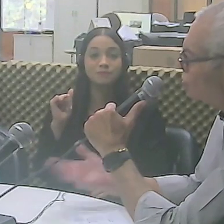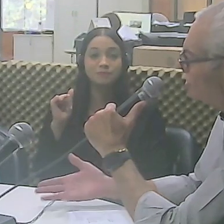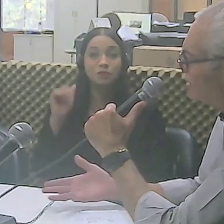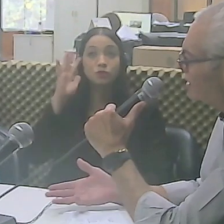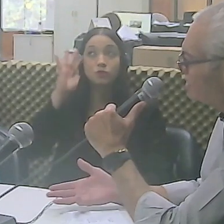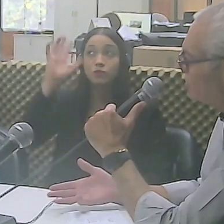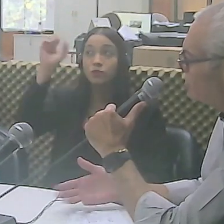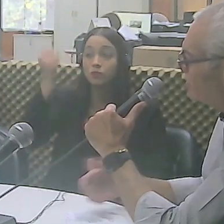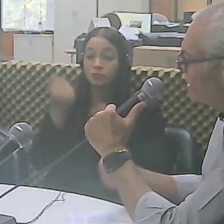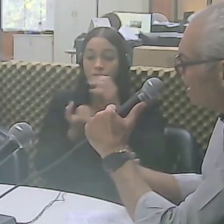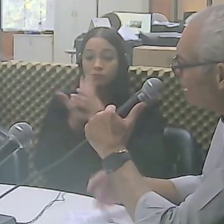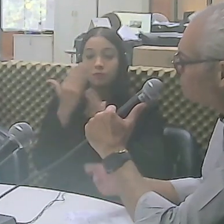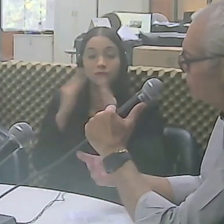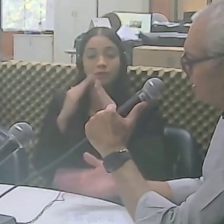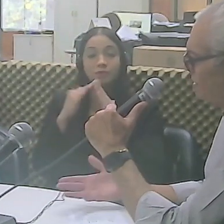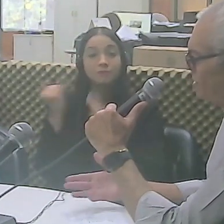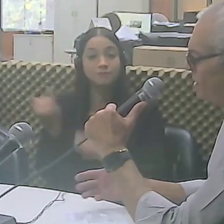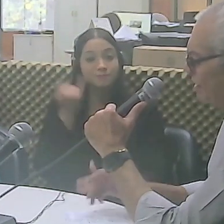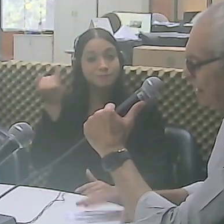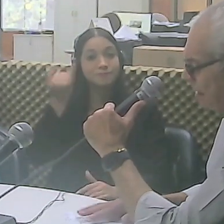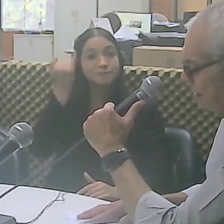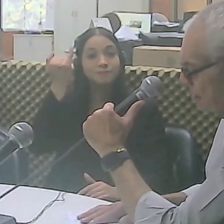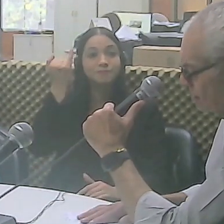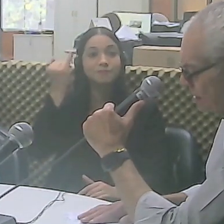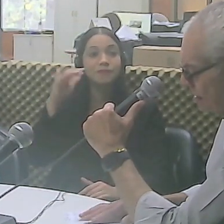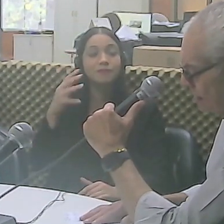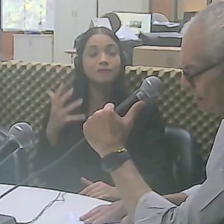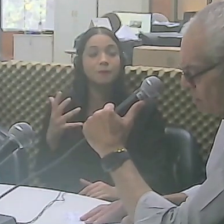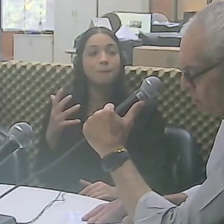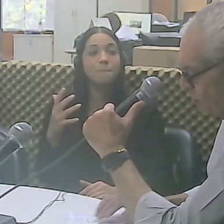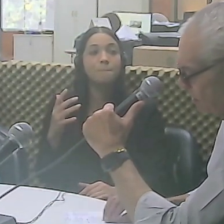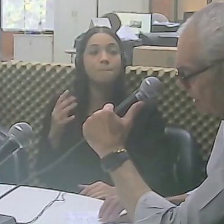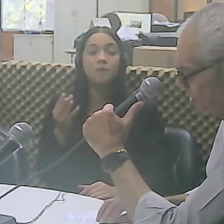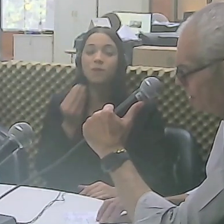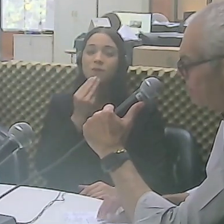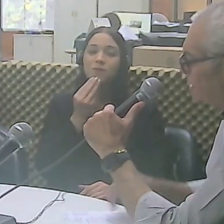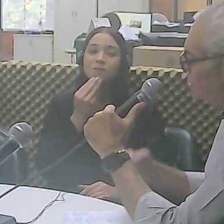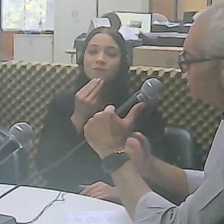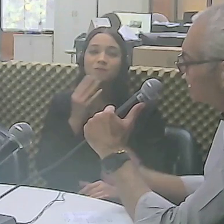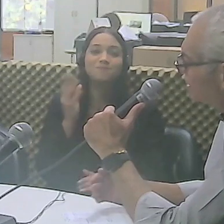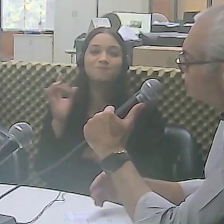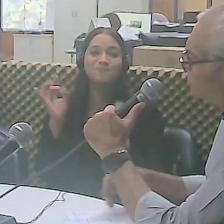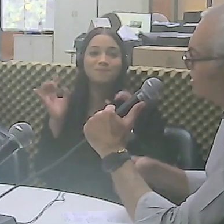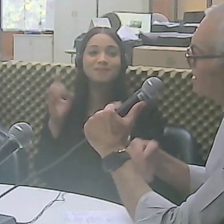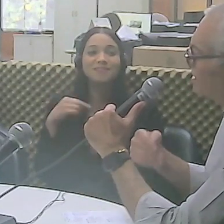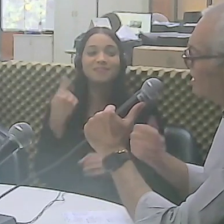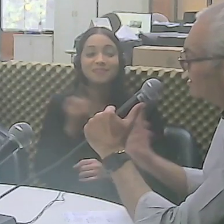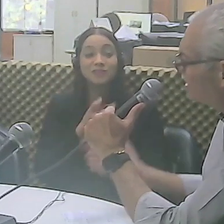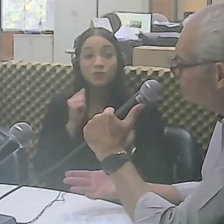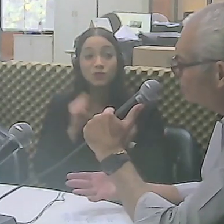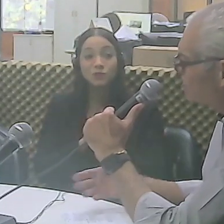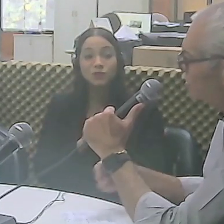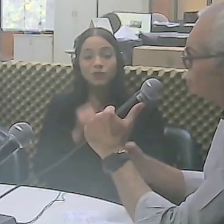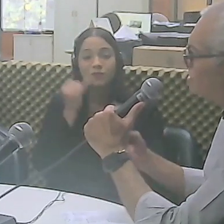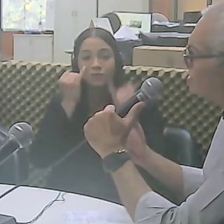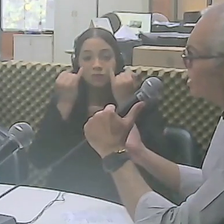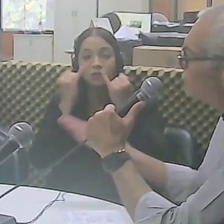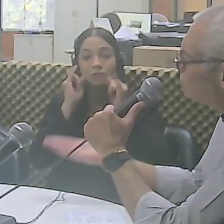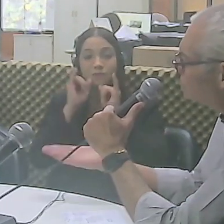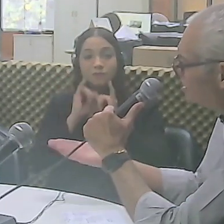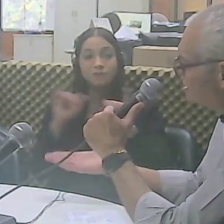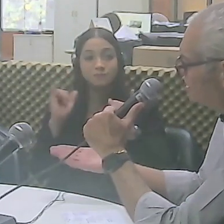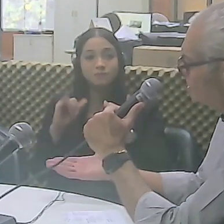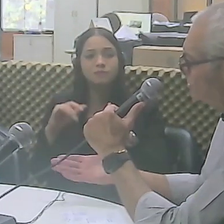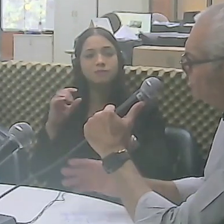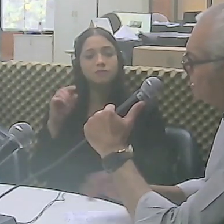esse sonho da casa própria é importante. Então, assim, é uma oportunidade ímpar a gente estar aqui com vocês, trazendo informações. Eu acho que é